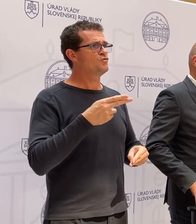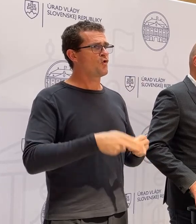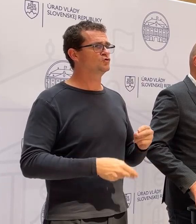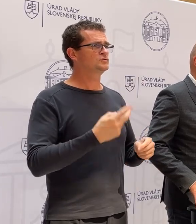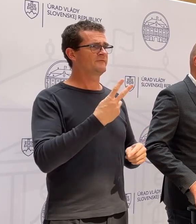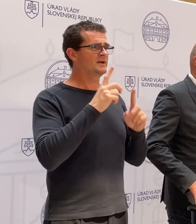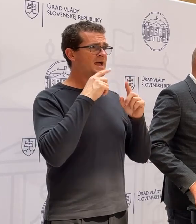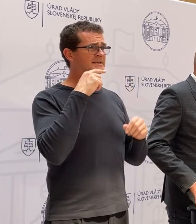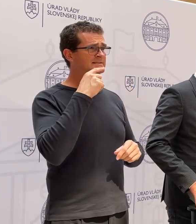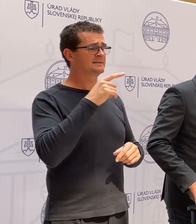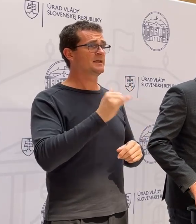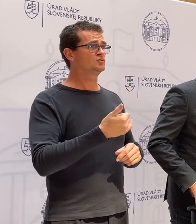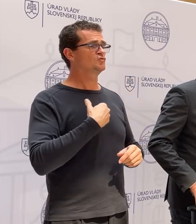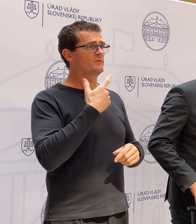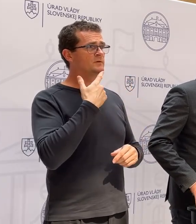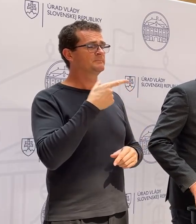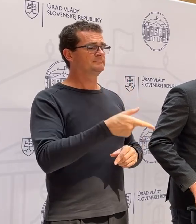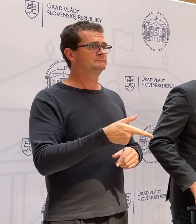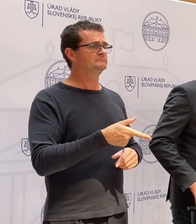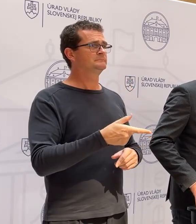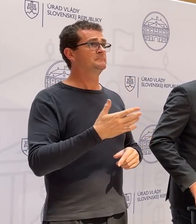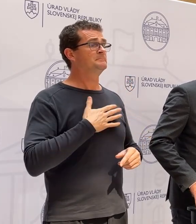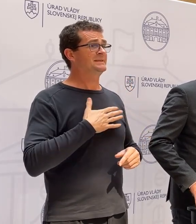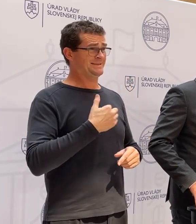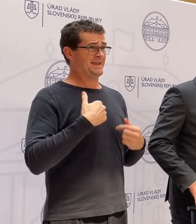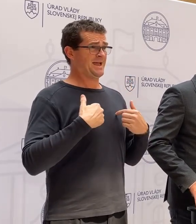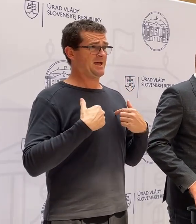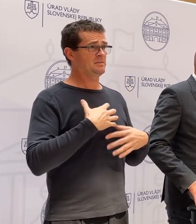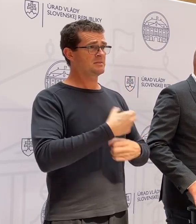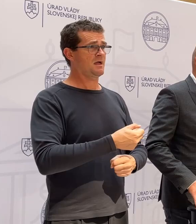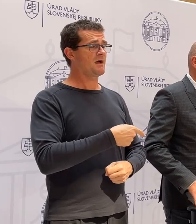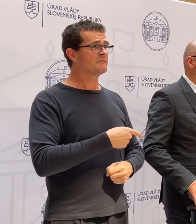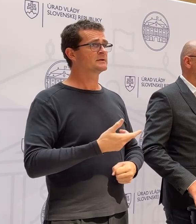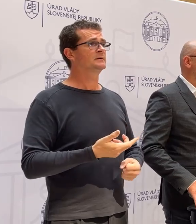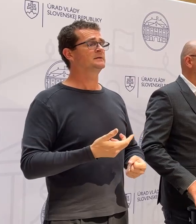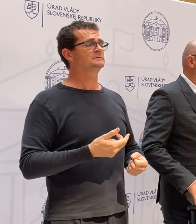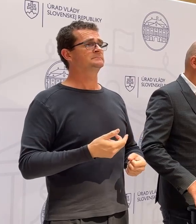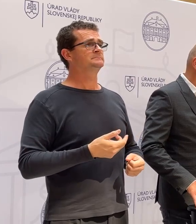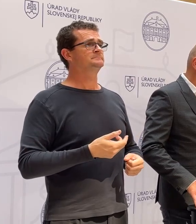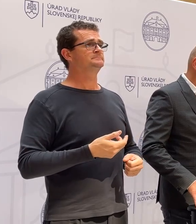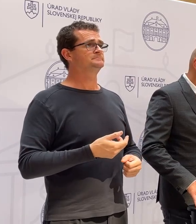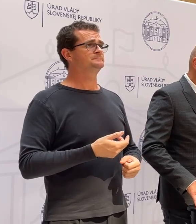tie VHZ-ka. A ešte raz hovorím, bolo na môj návrh, to bolo na môj návrh